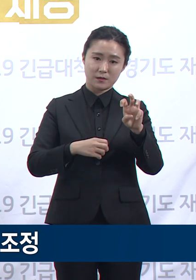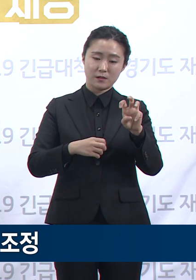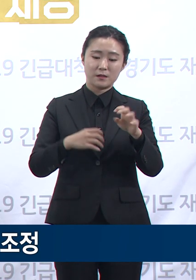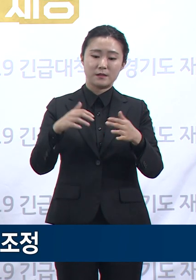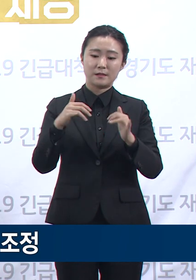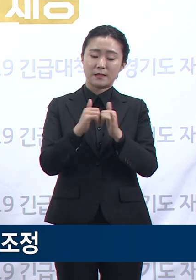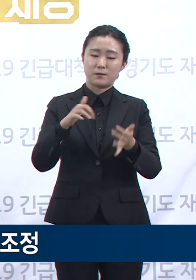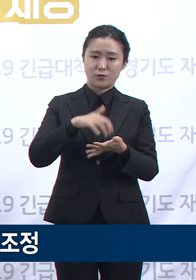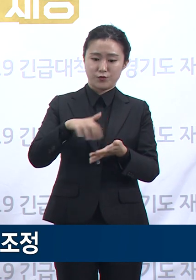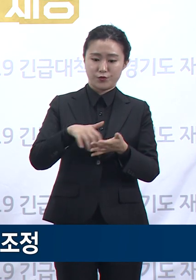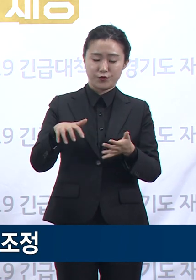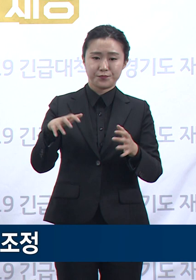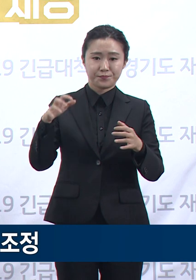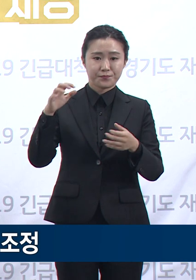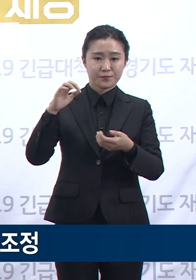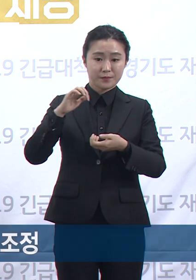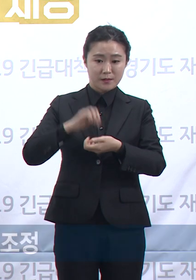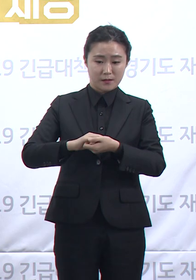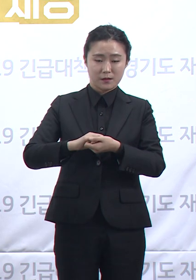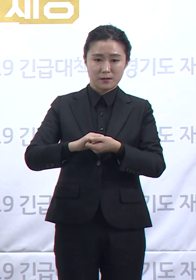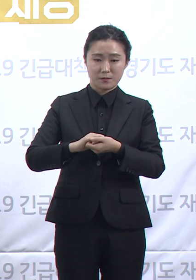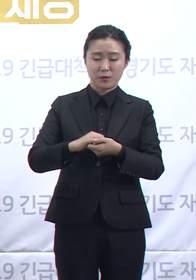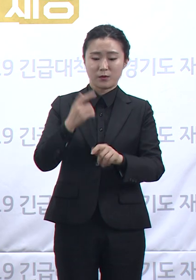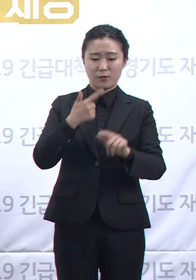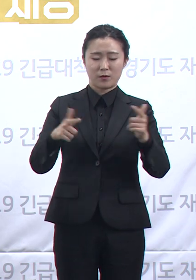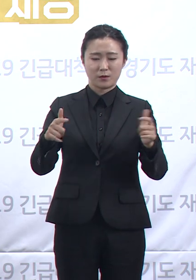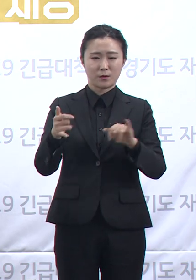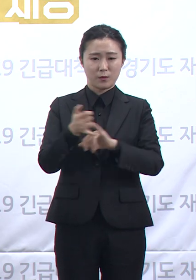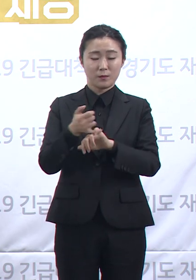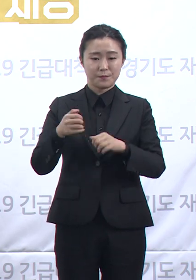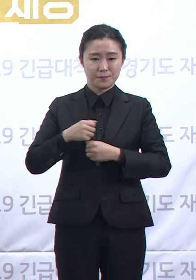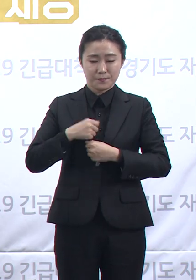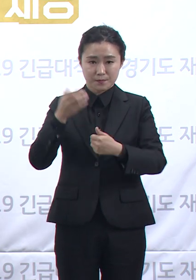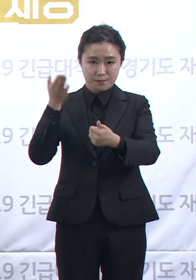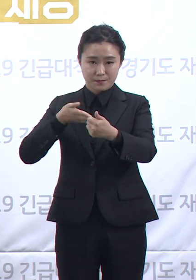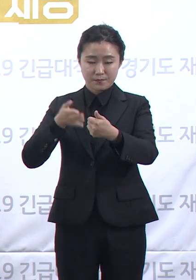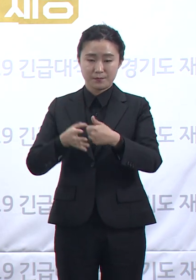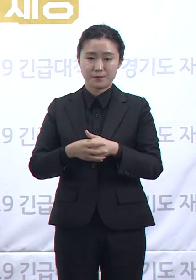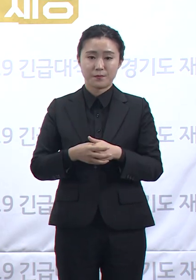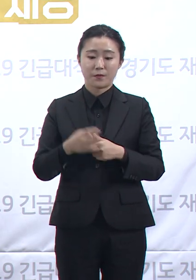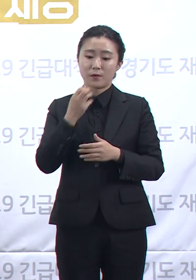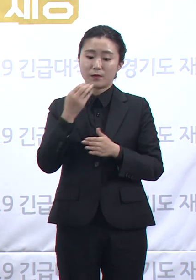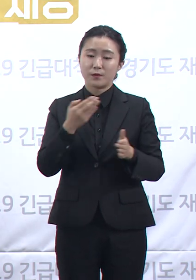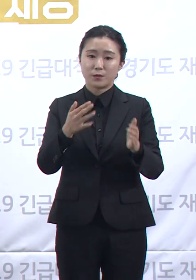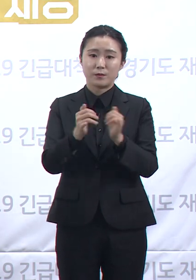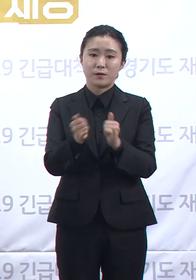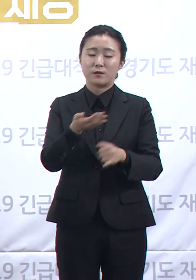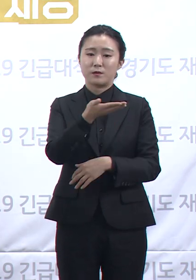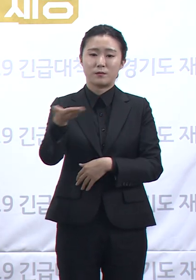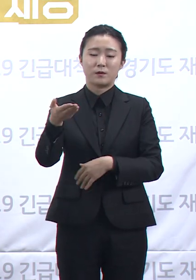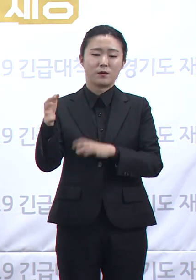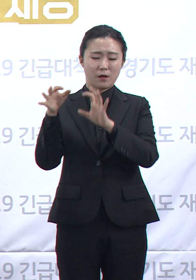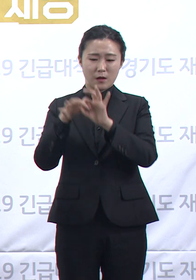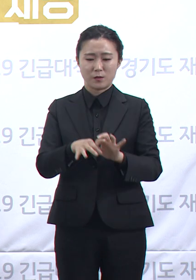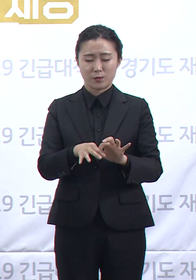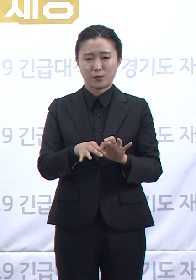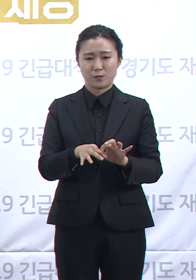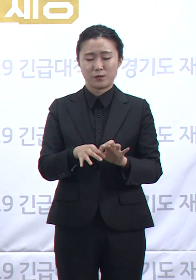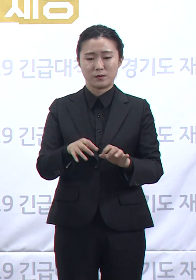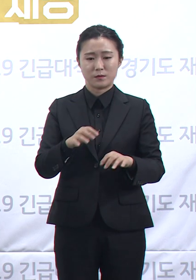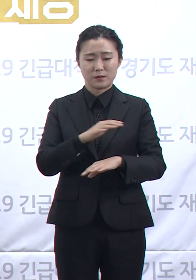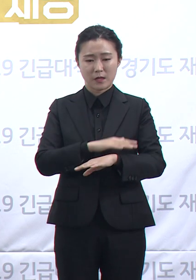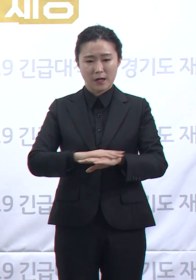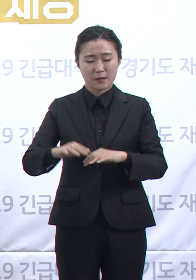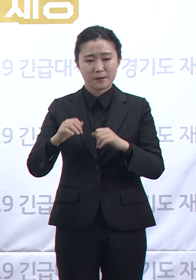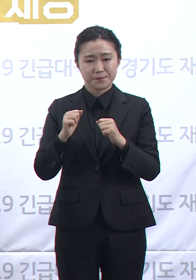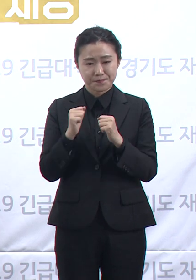꼭 필요한 조치들을 유지하게 됩니다. 도민 여러분들의 지속적인 협조와 노력이 필요한 이유입니다. 다수가